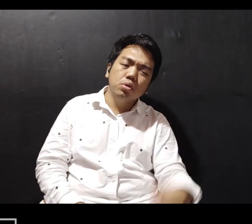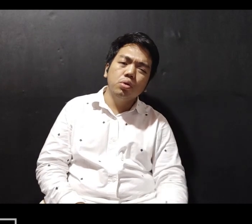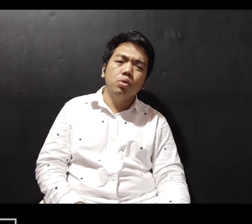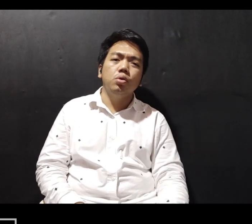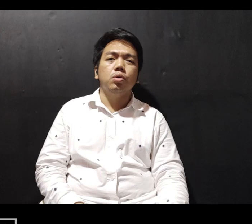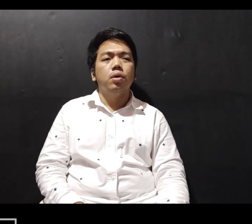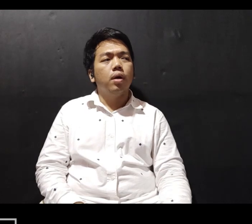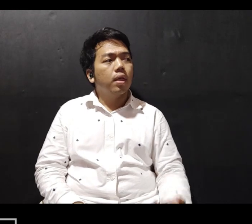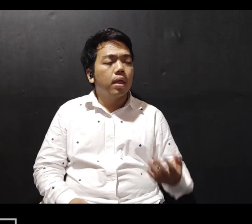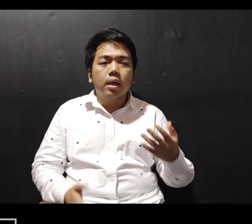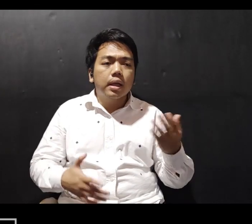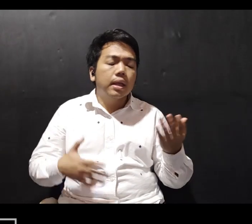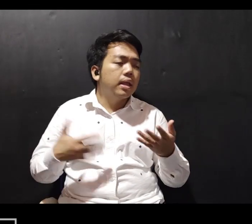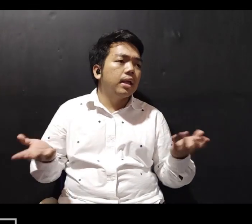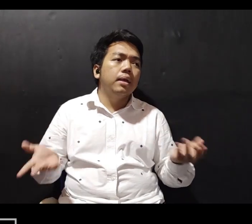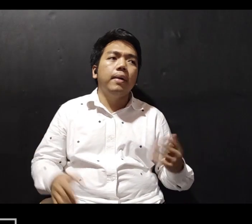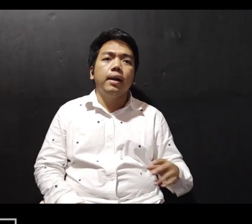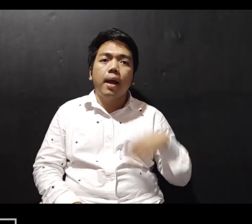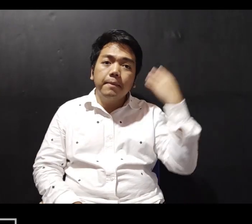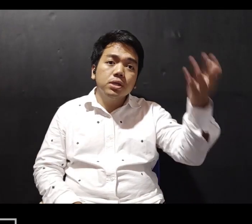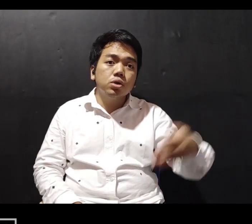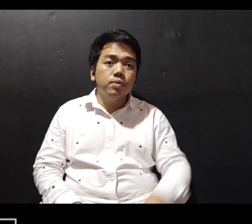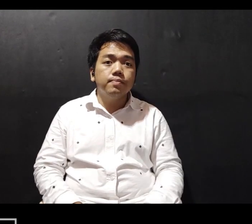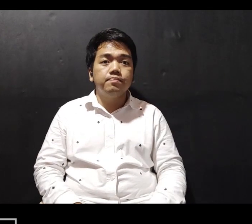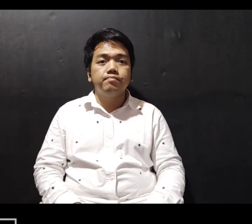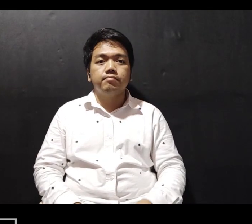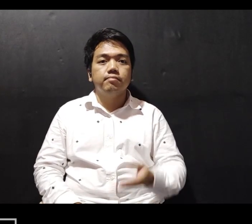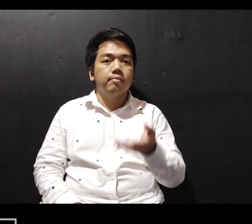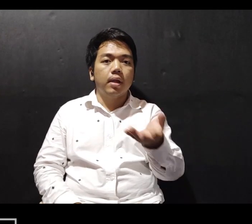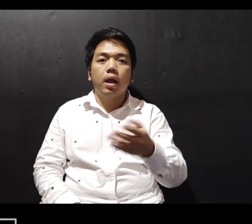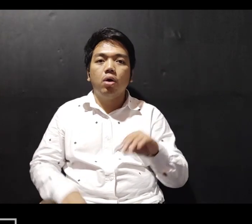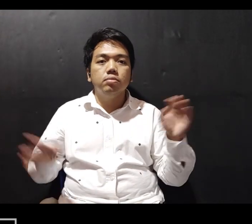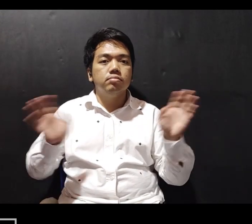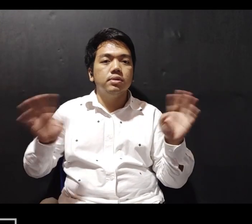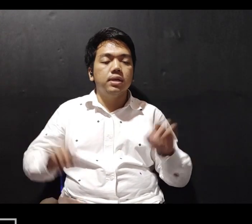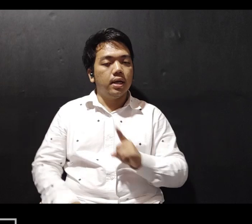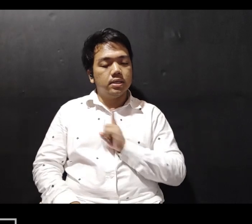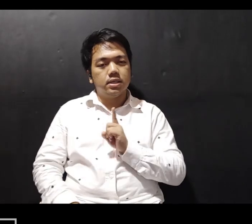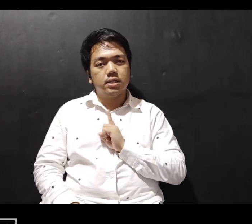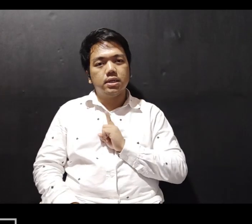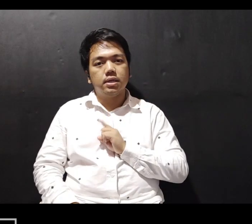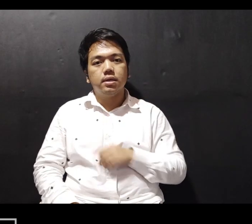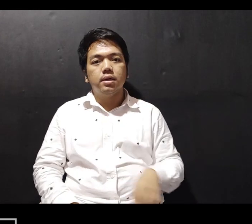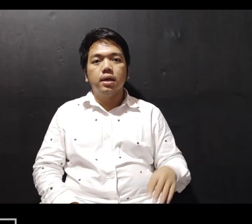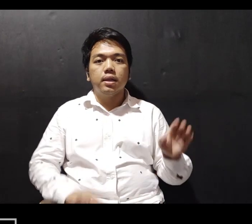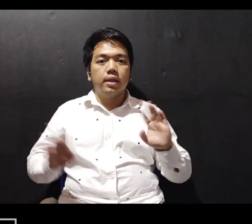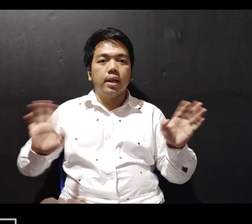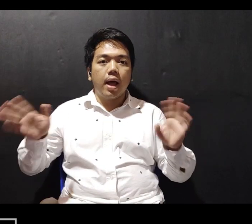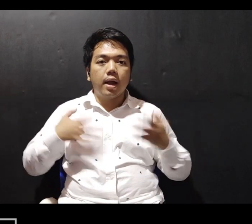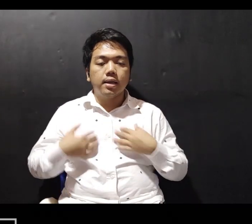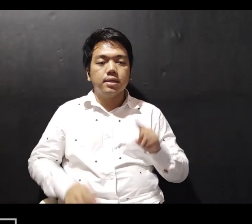datang. You are not alone. Engkau tidak sendiri. Tidak seorang pun daripada kita